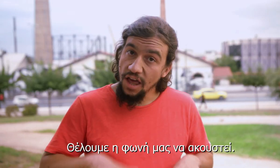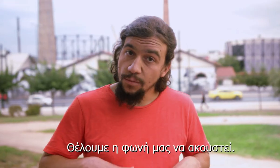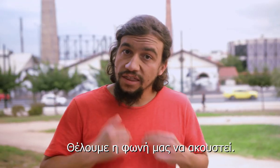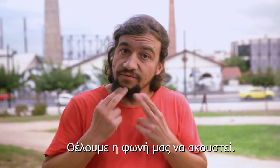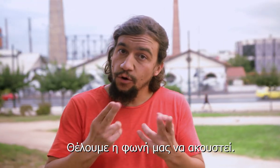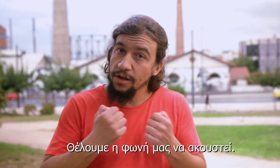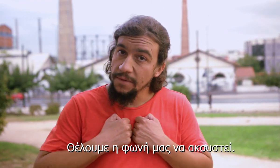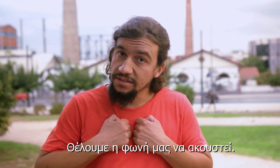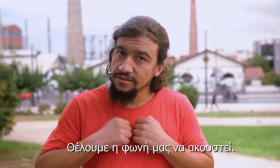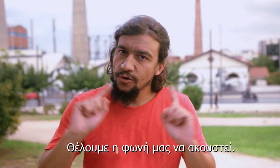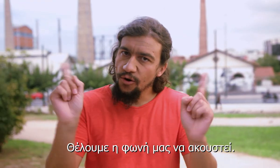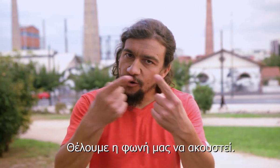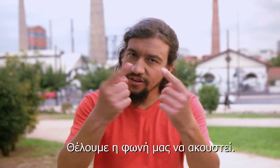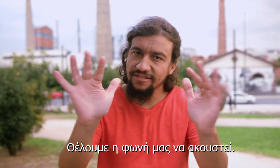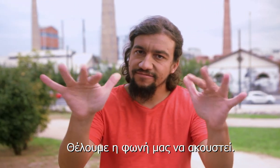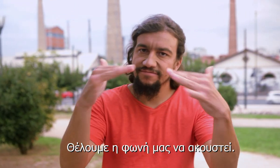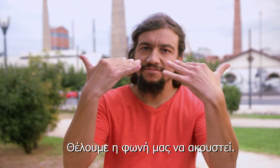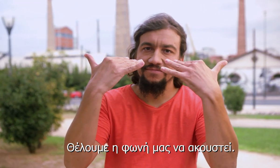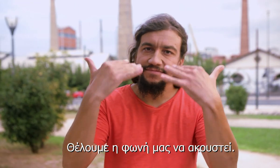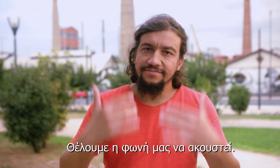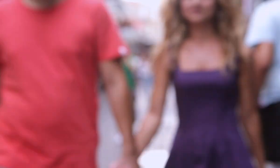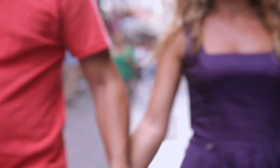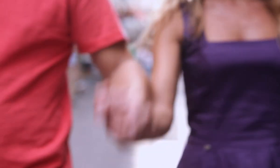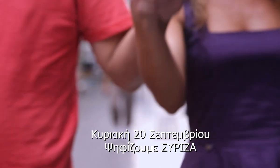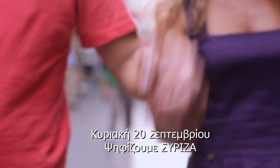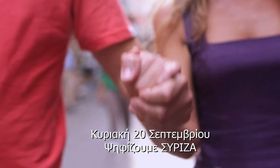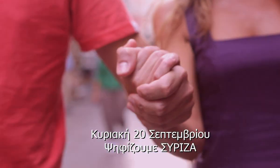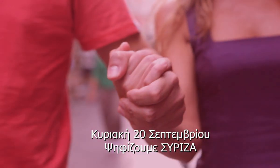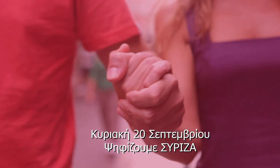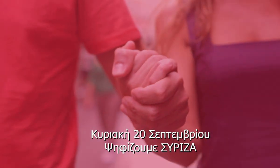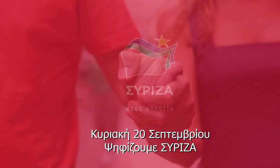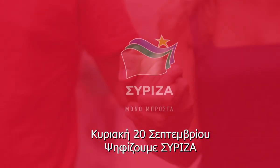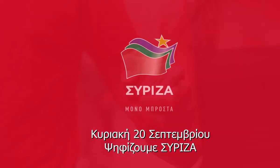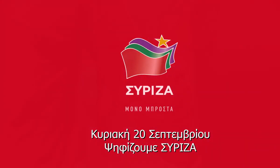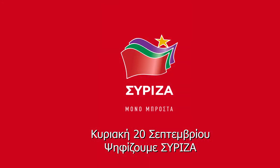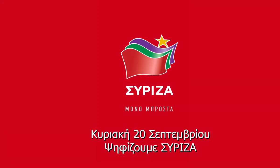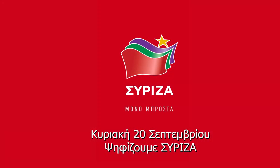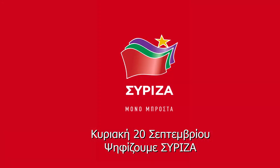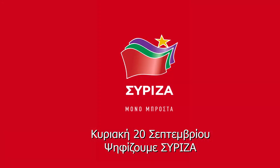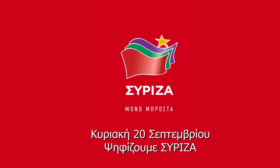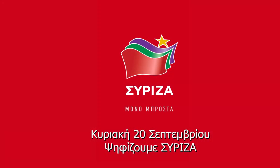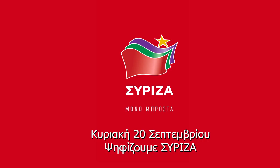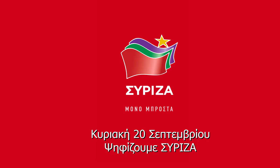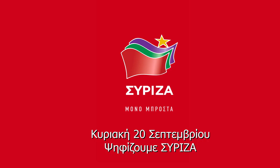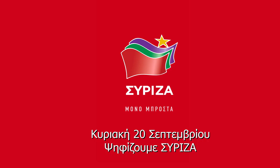θέλουμε η φωνή μας να ακουστεί κυριακή 20 σεπτεμβρίου ψηφίζουμε συριζα